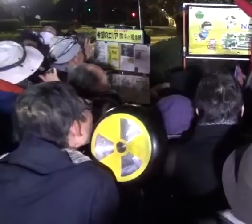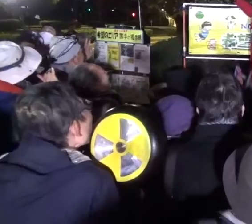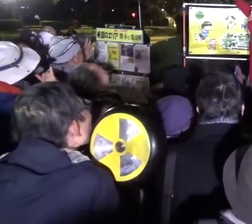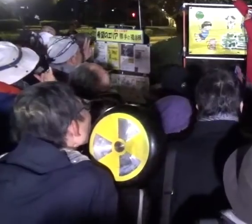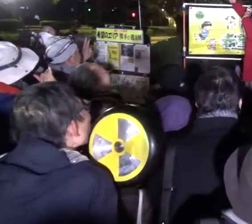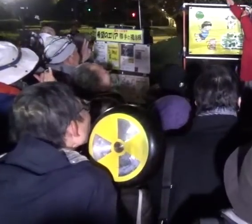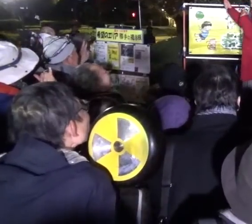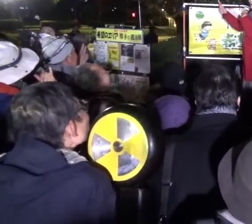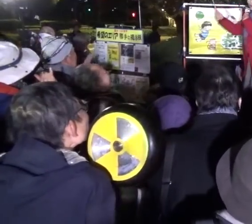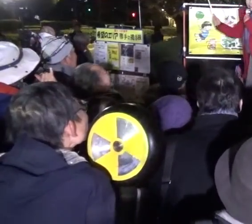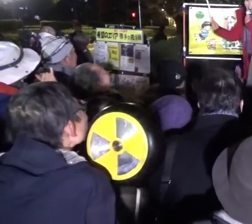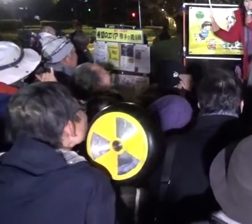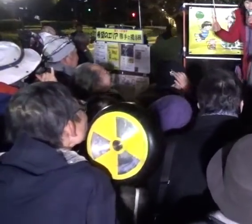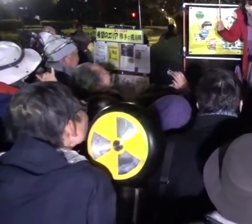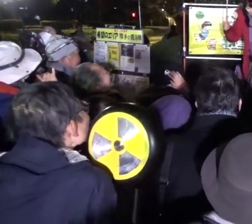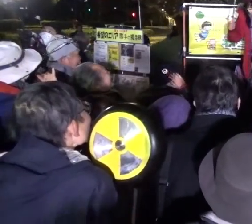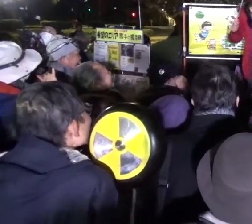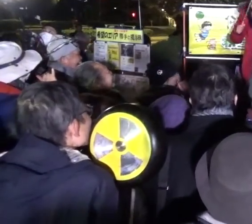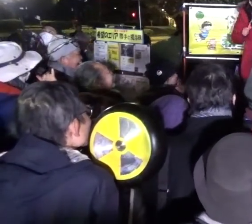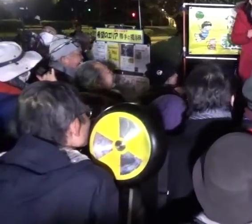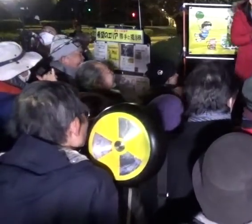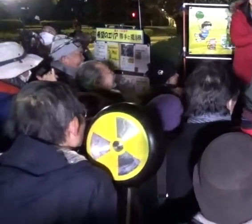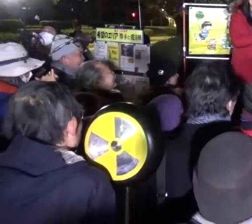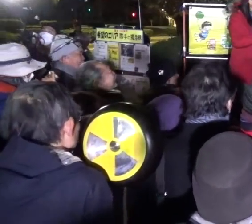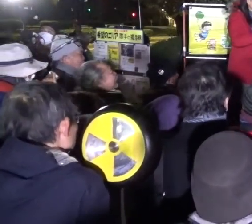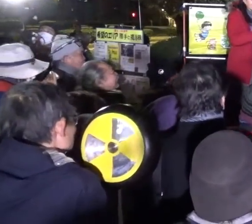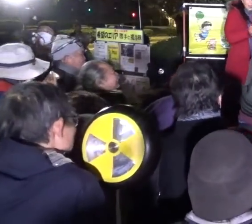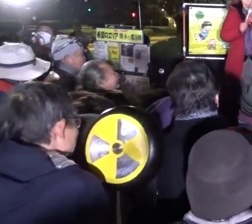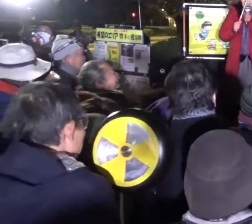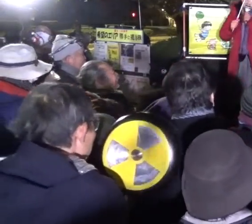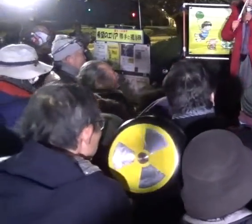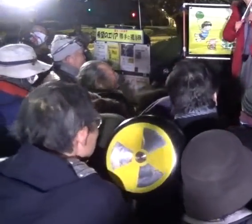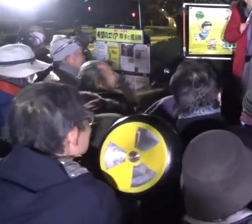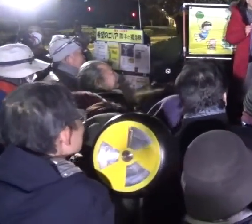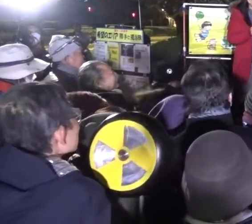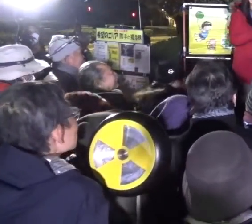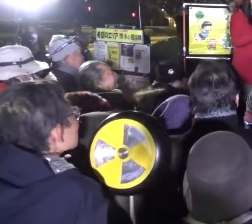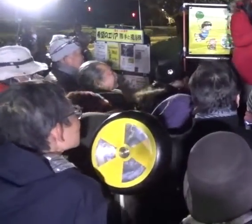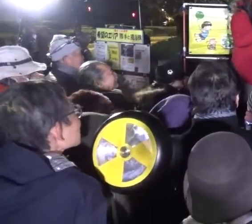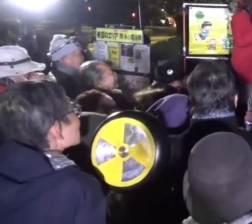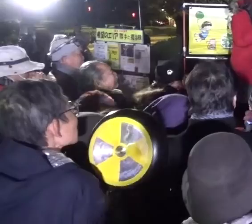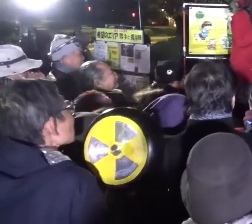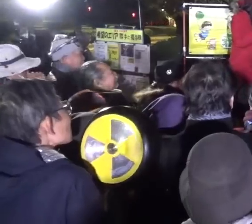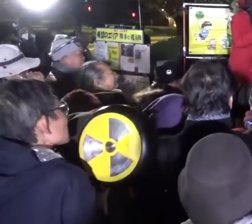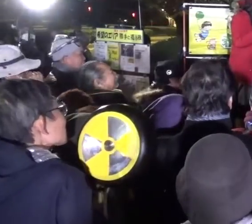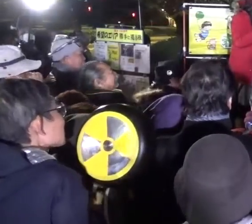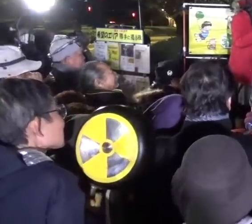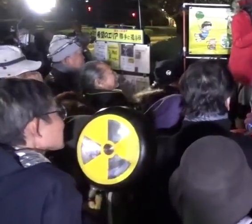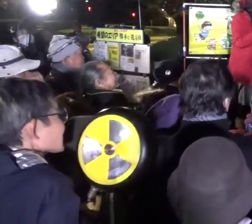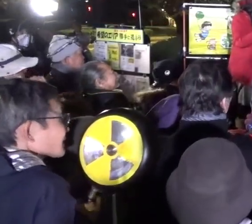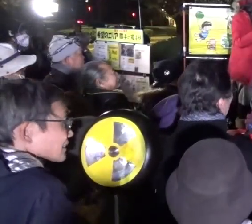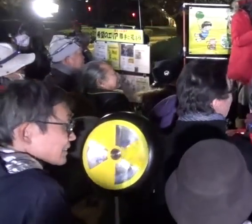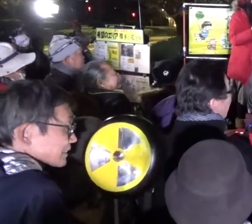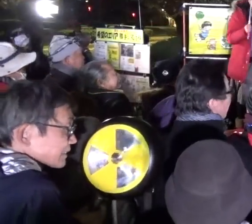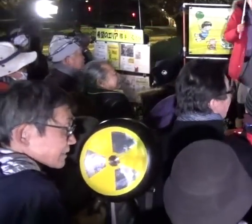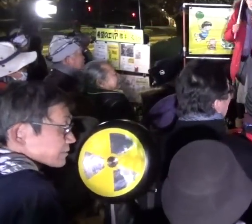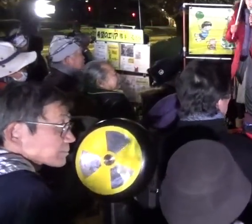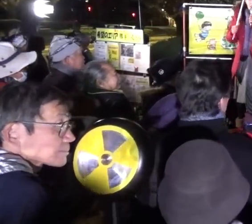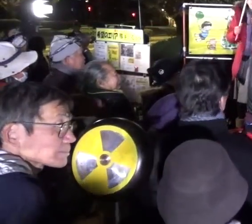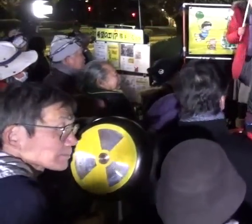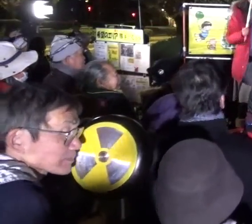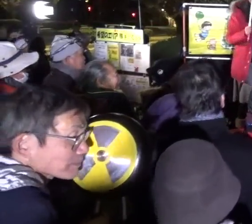かこれ結構重いね。ありがとうございます。さっき言ったカード